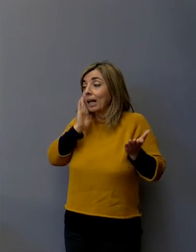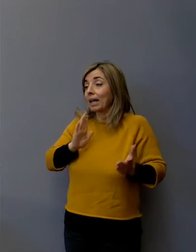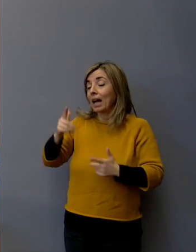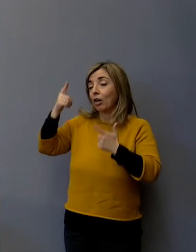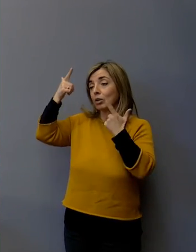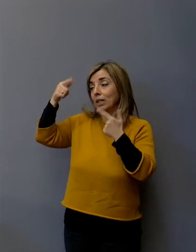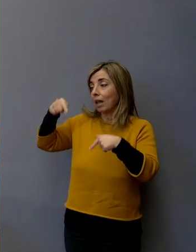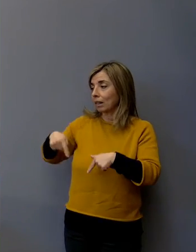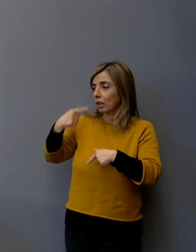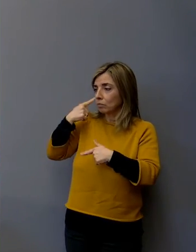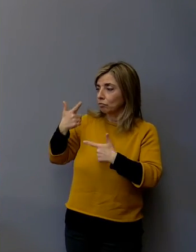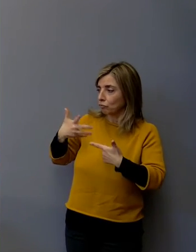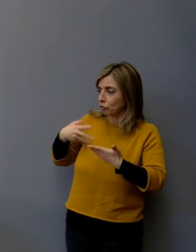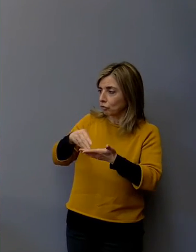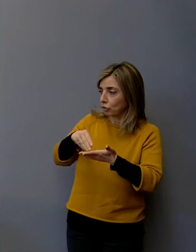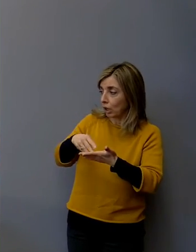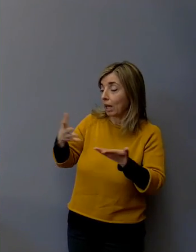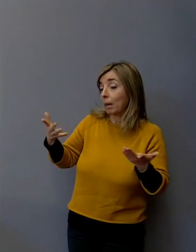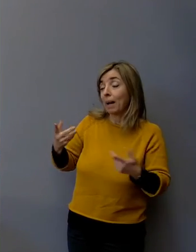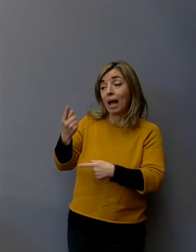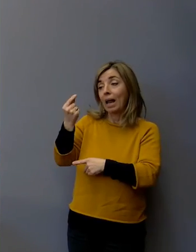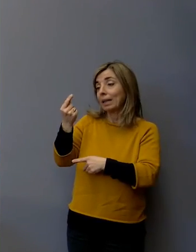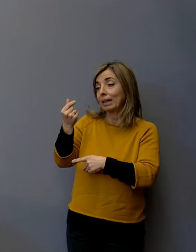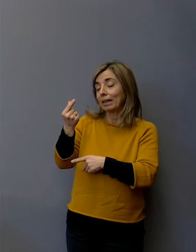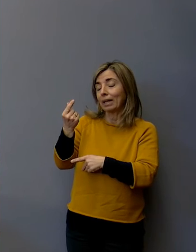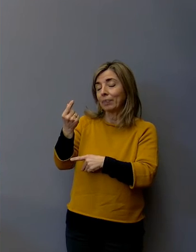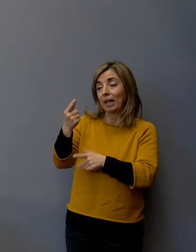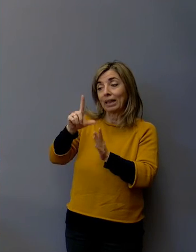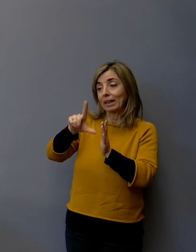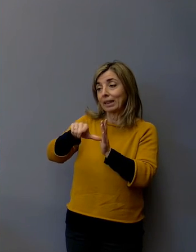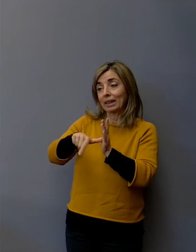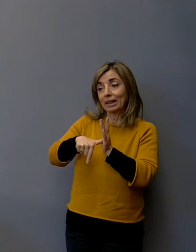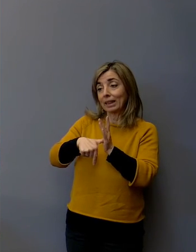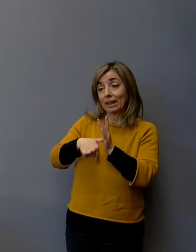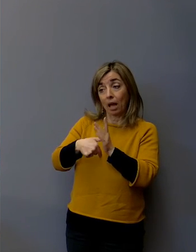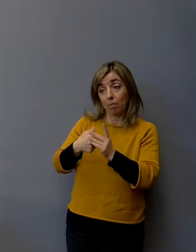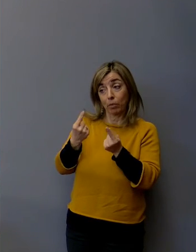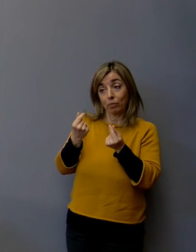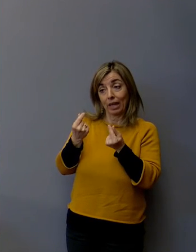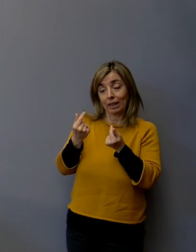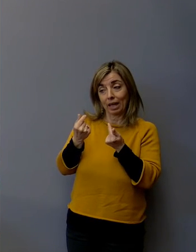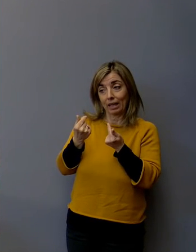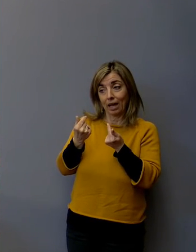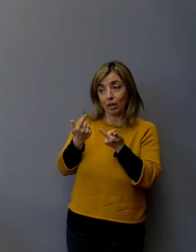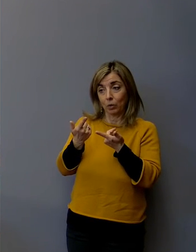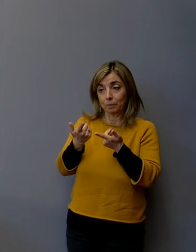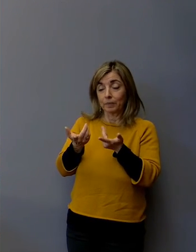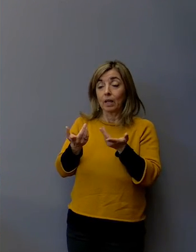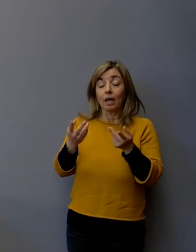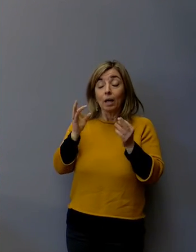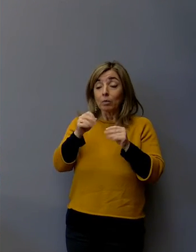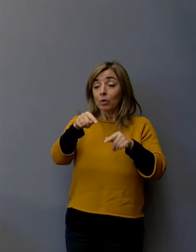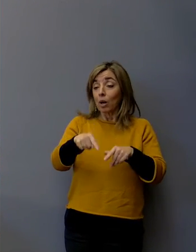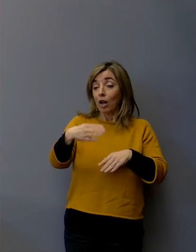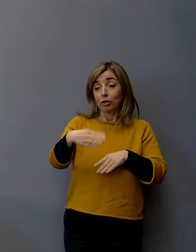mi dispiace e vabbè lo sentirà eccolo lì bene ok perfetto il tempo è denaro e soprattutto a genova siamo